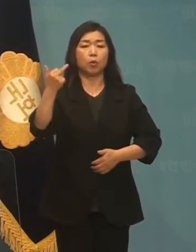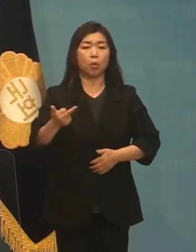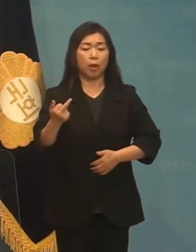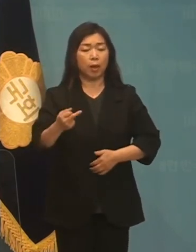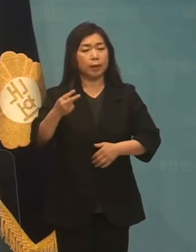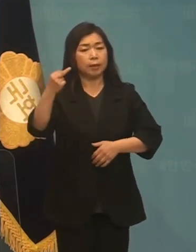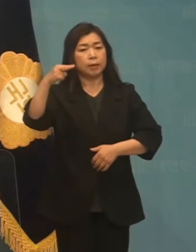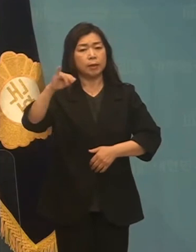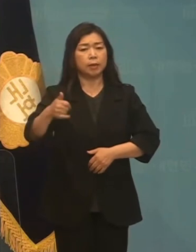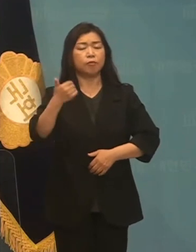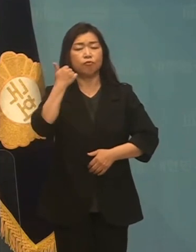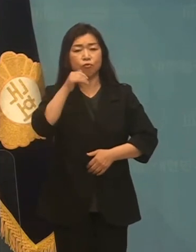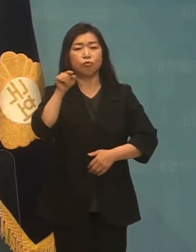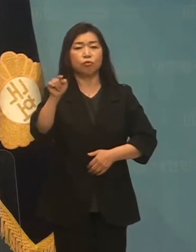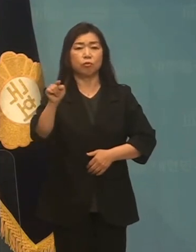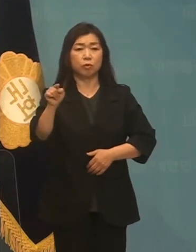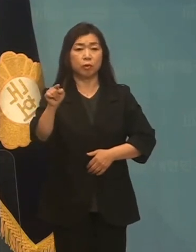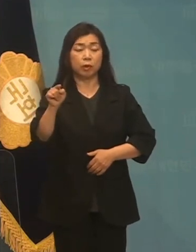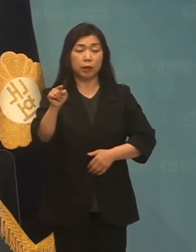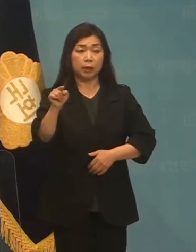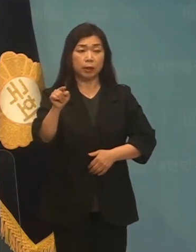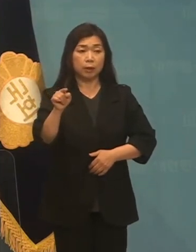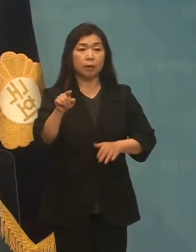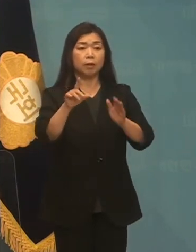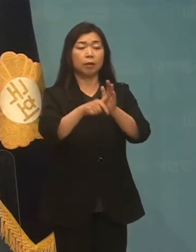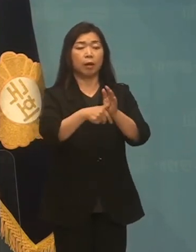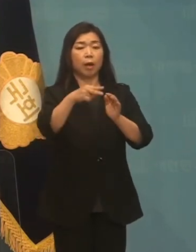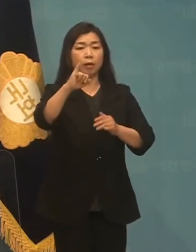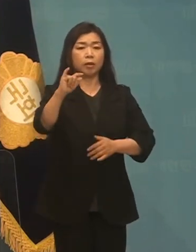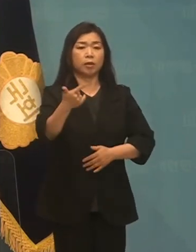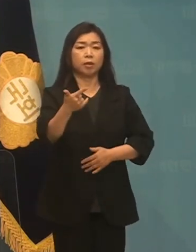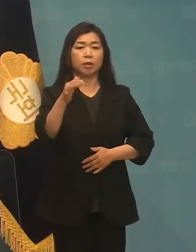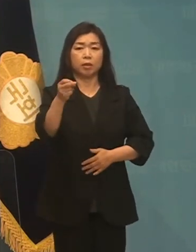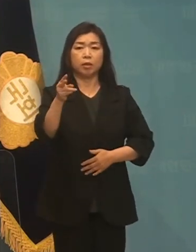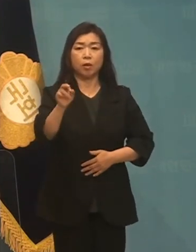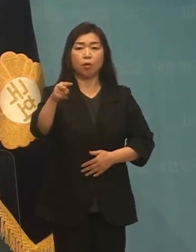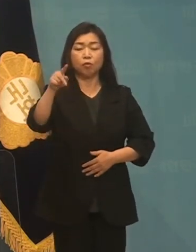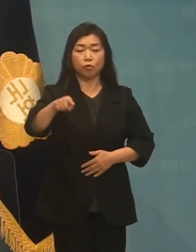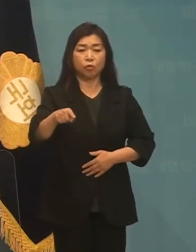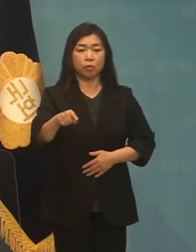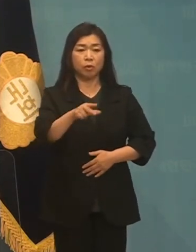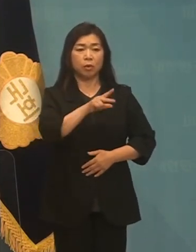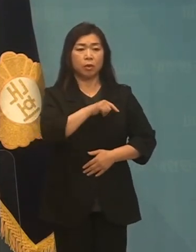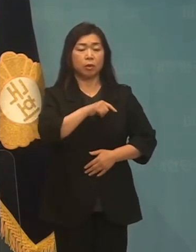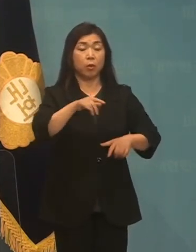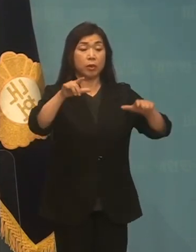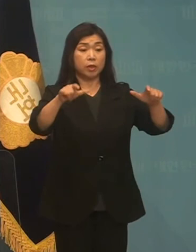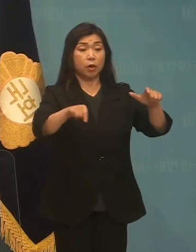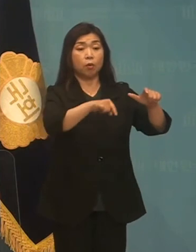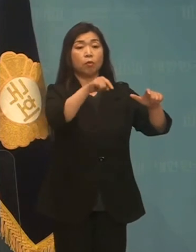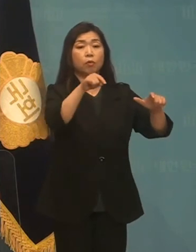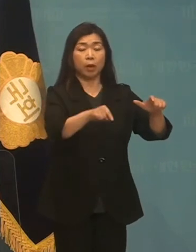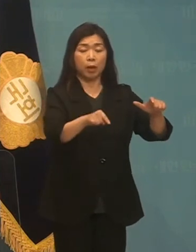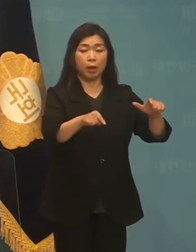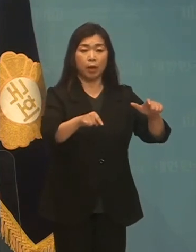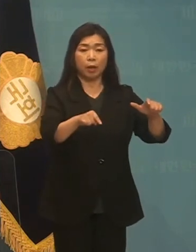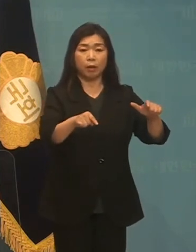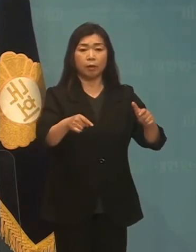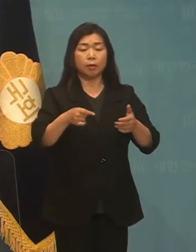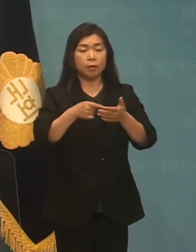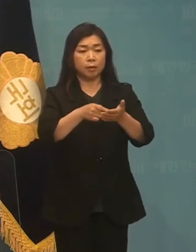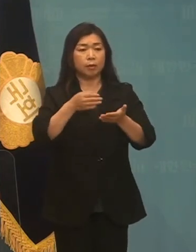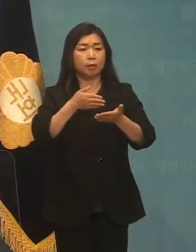신모 씨, 이분은 당시 신영수 의원의 지역구의 지역 민원을